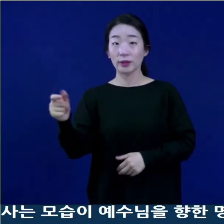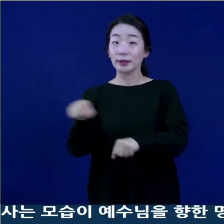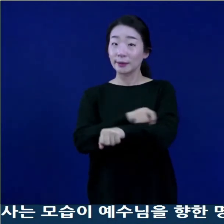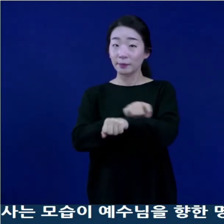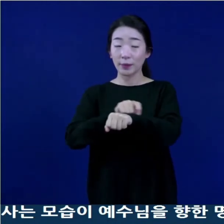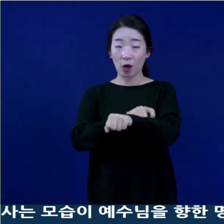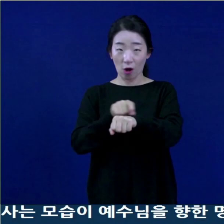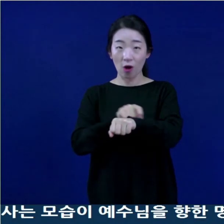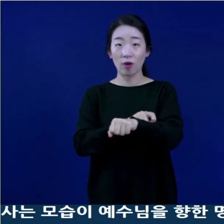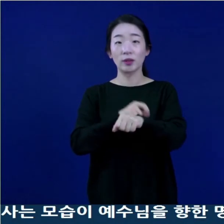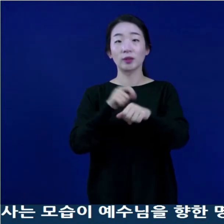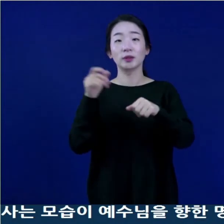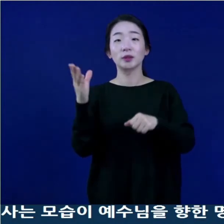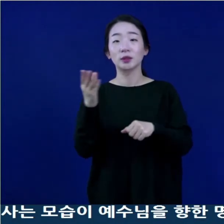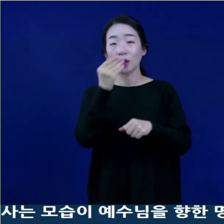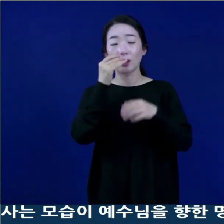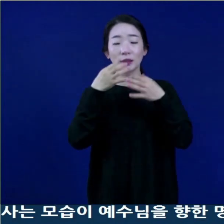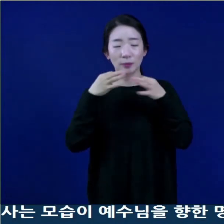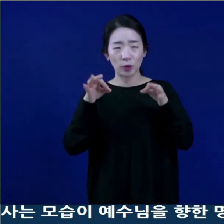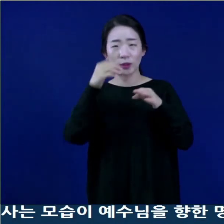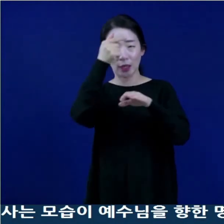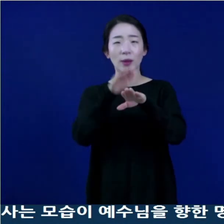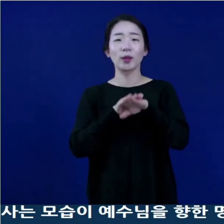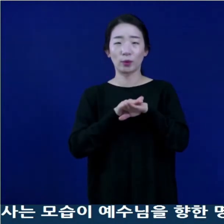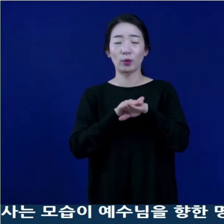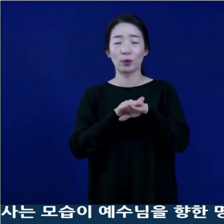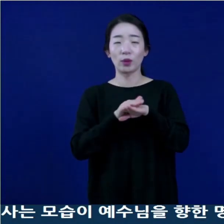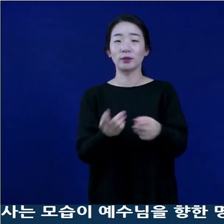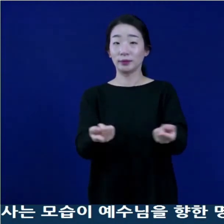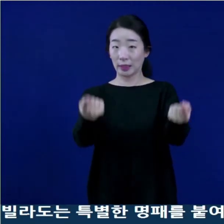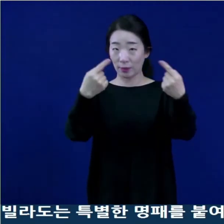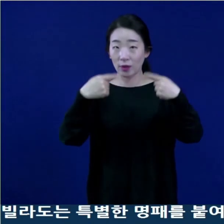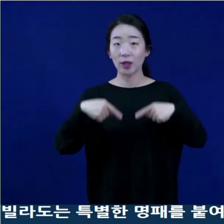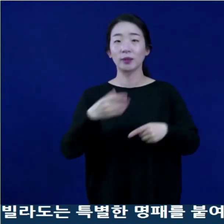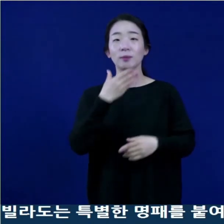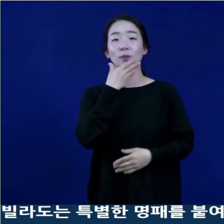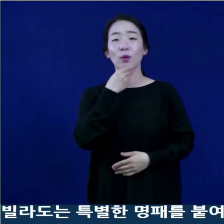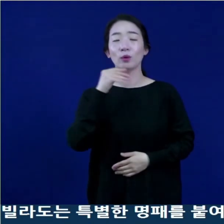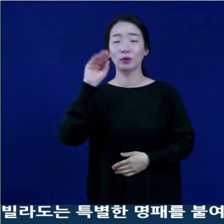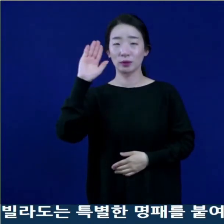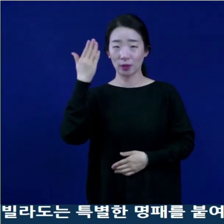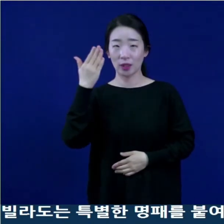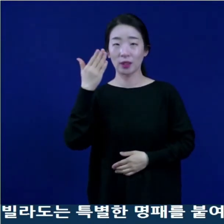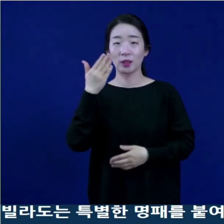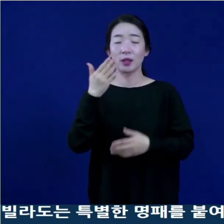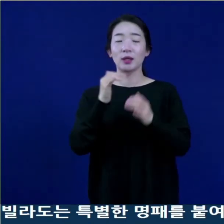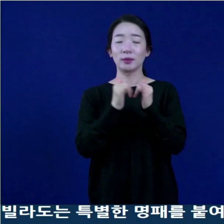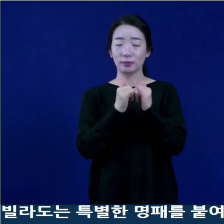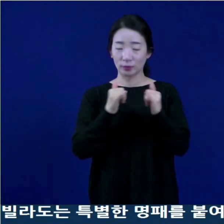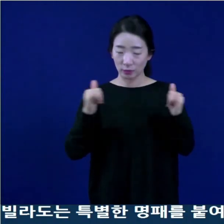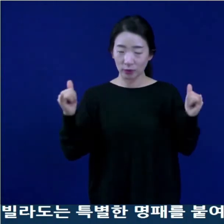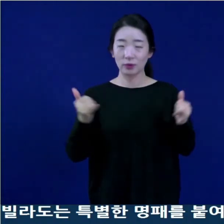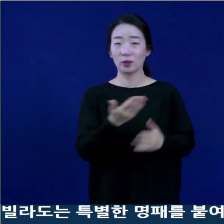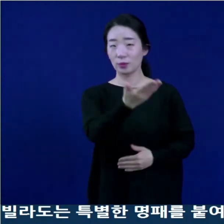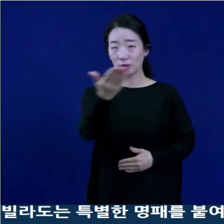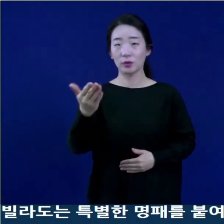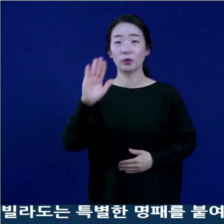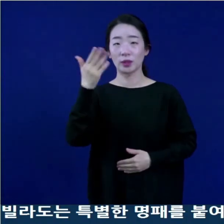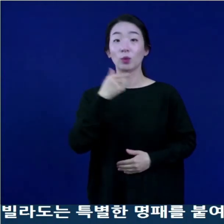온전히 겸손하게 세워지는 복된 중년의 가족들 될 수 있기를 주 안에서 소망합니다.